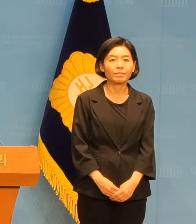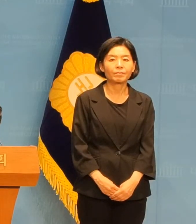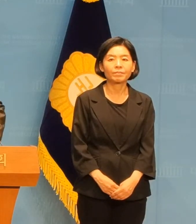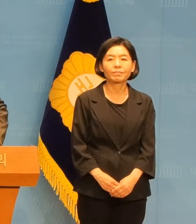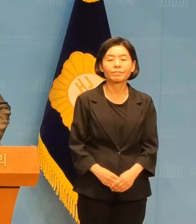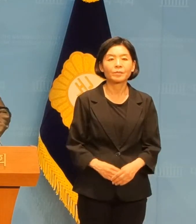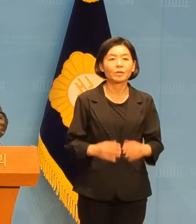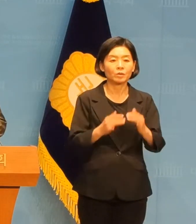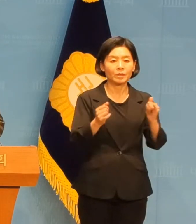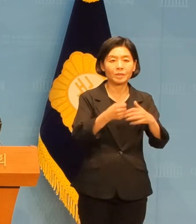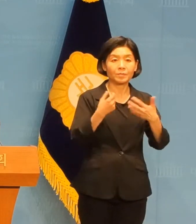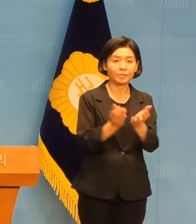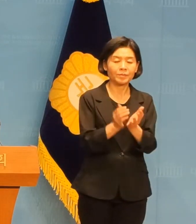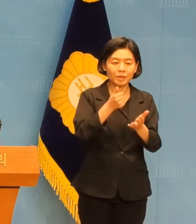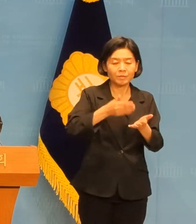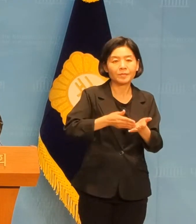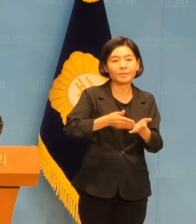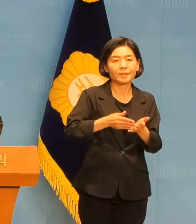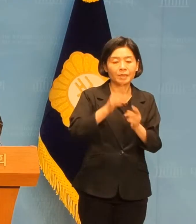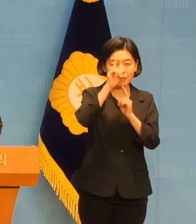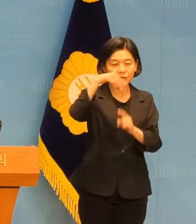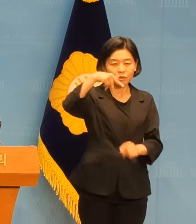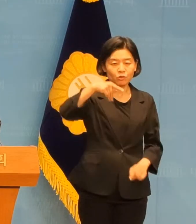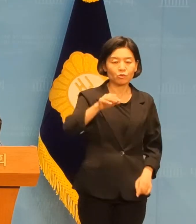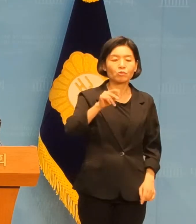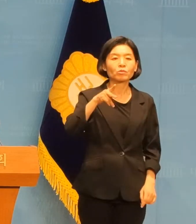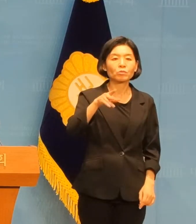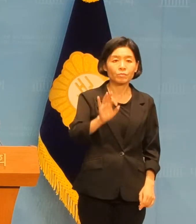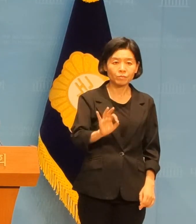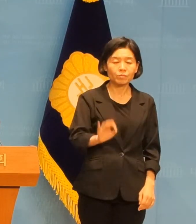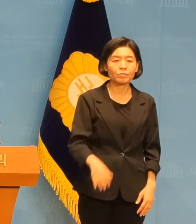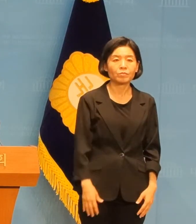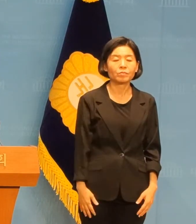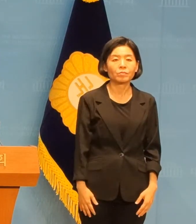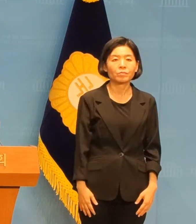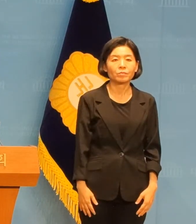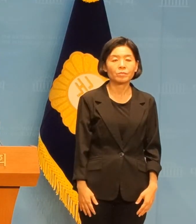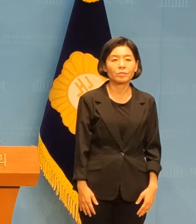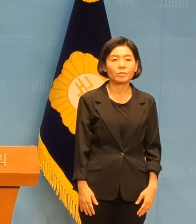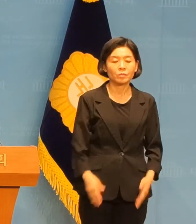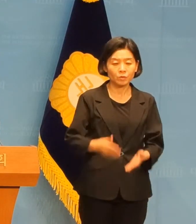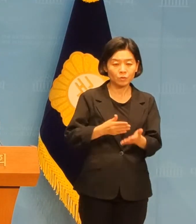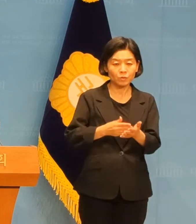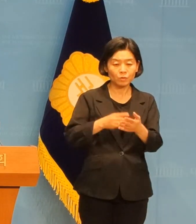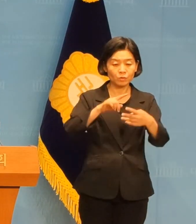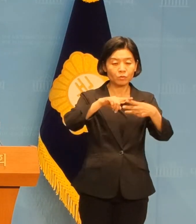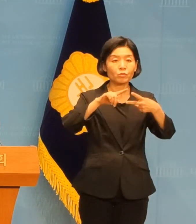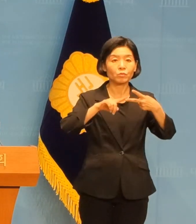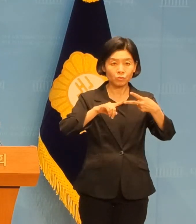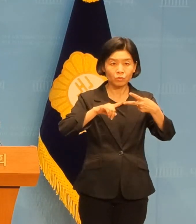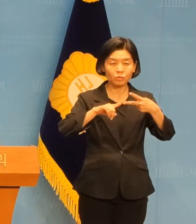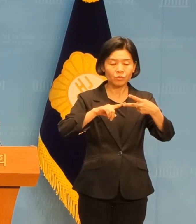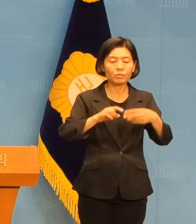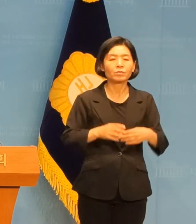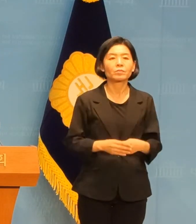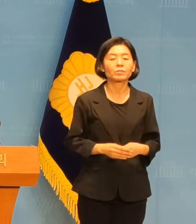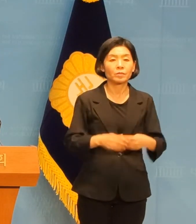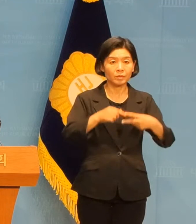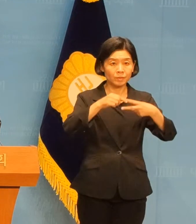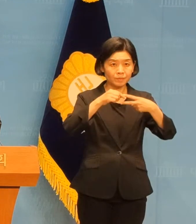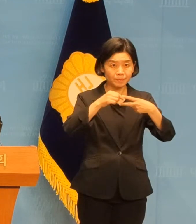이충형입니다. 국민의힘 대변인 이충형입니다. 두 건의 논평 말씀드리도록 하겠습니다.